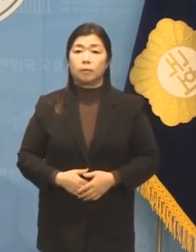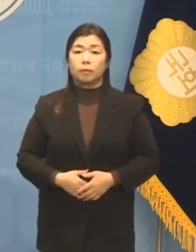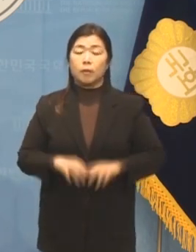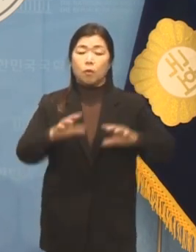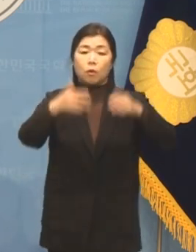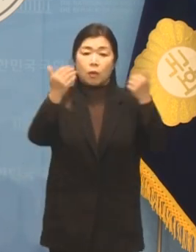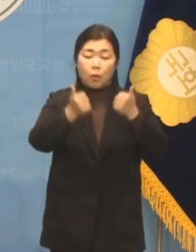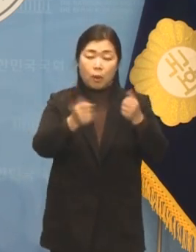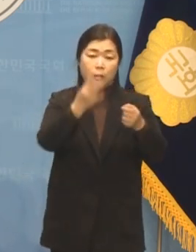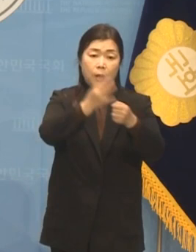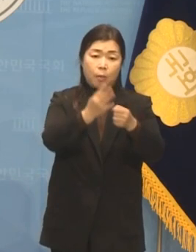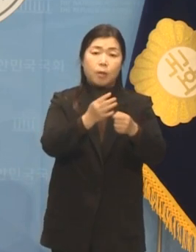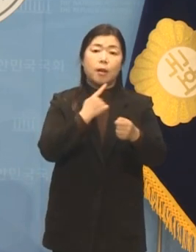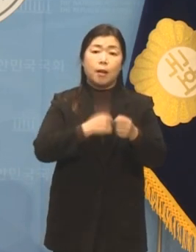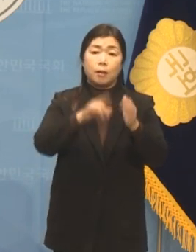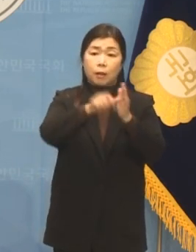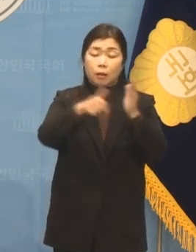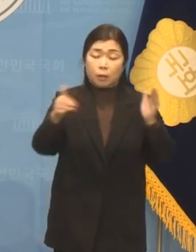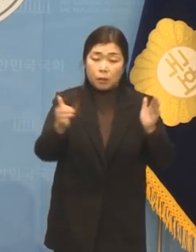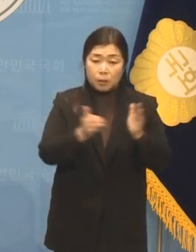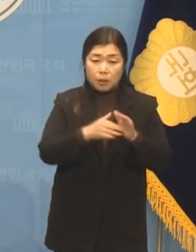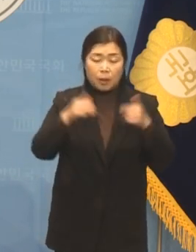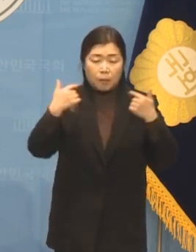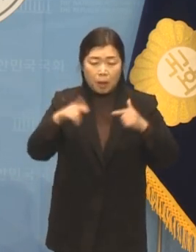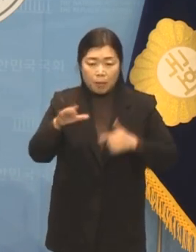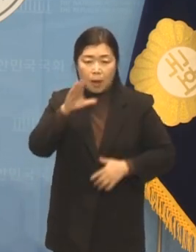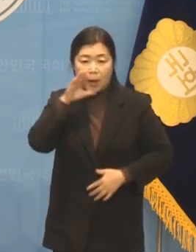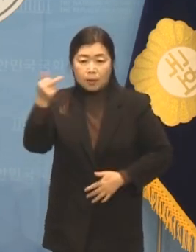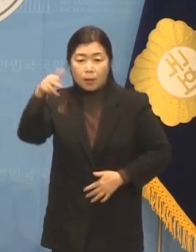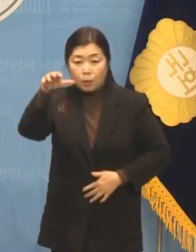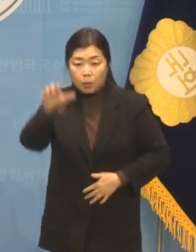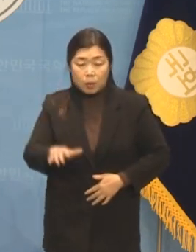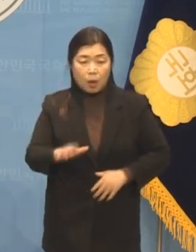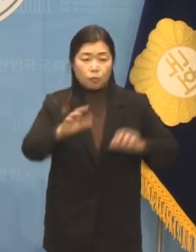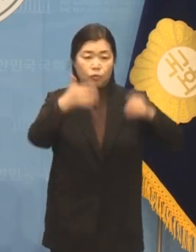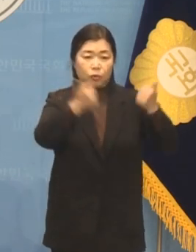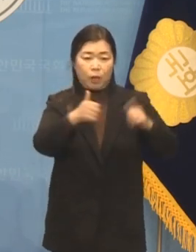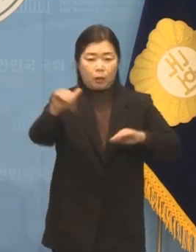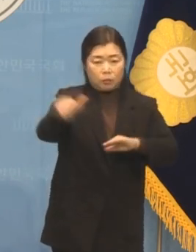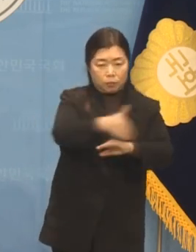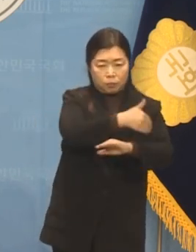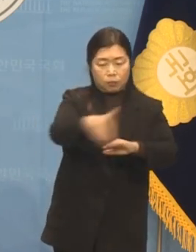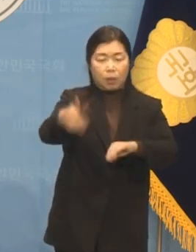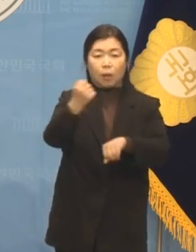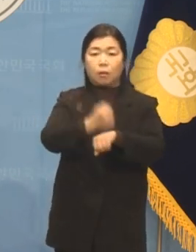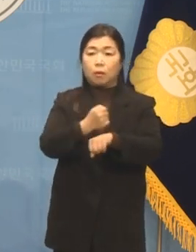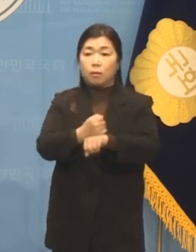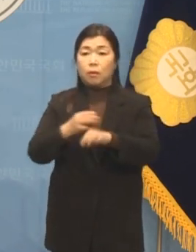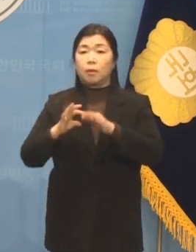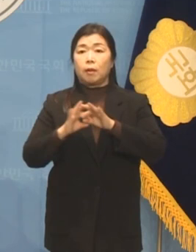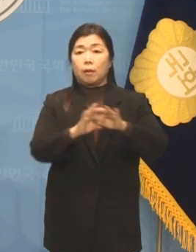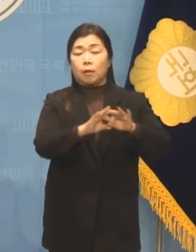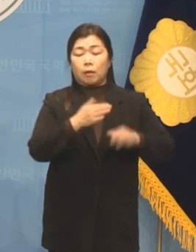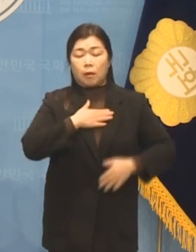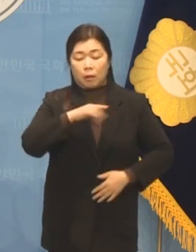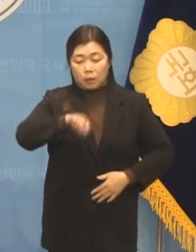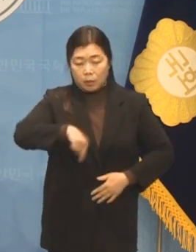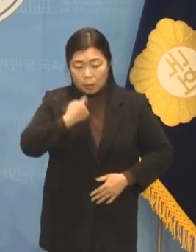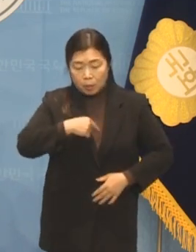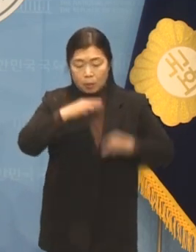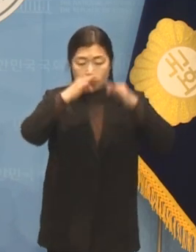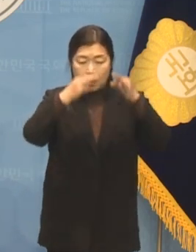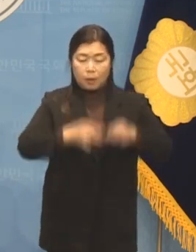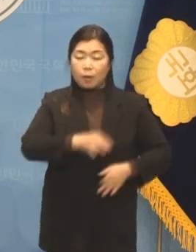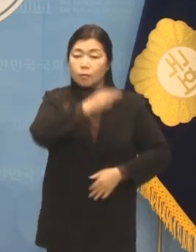4번의 국회의원 임기 동안 매일 아산에서 국회를 오르내리며 제 스스로 부끄럽지 않은 의정